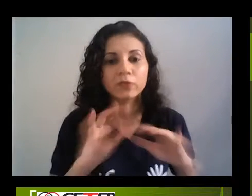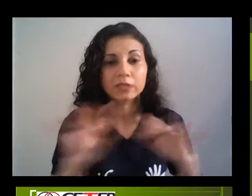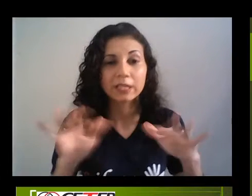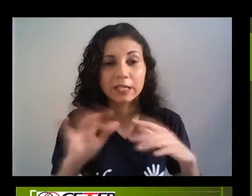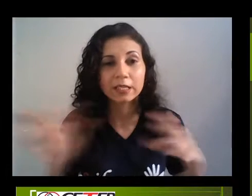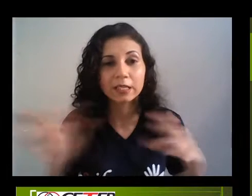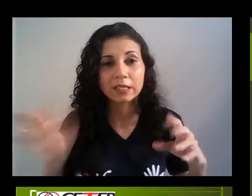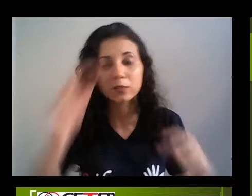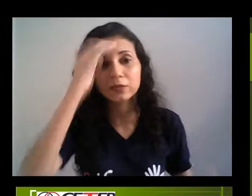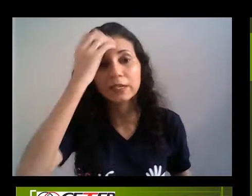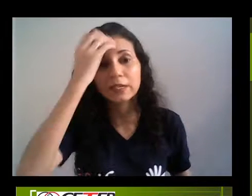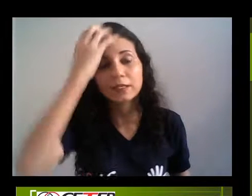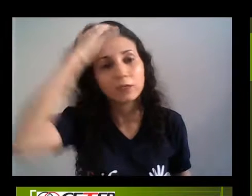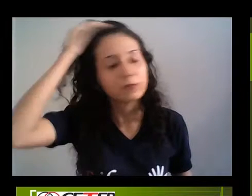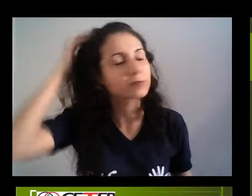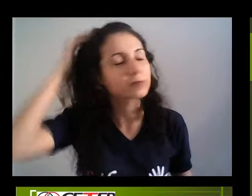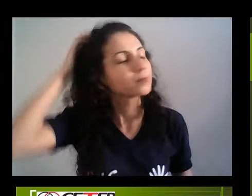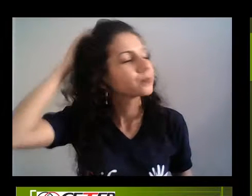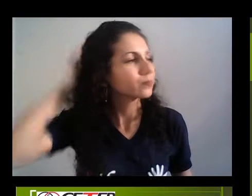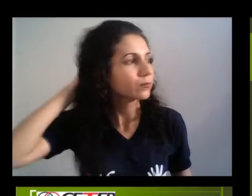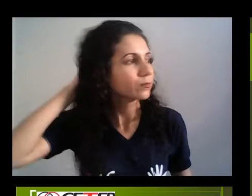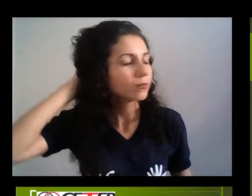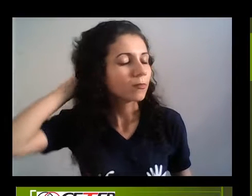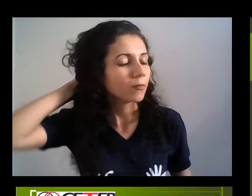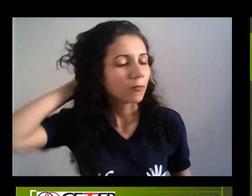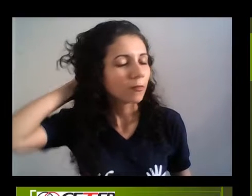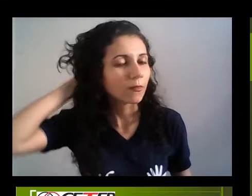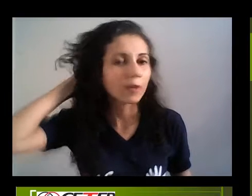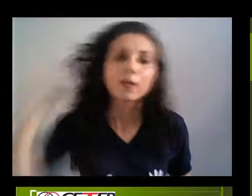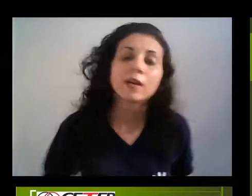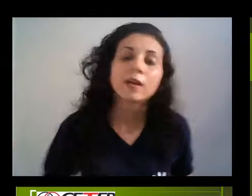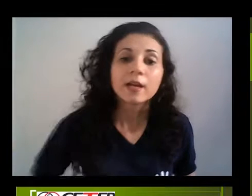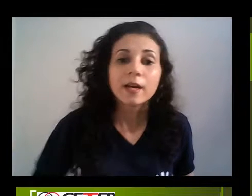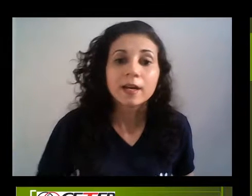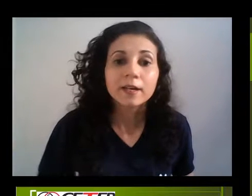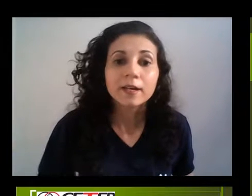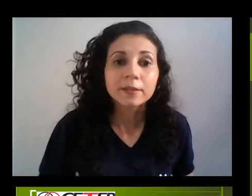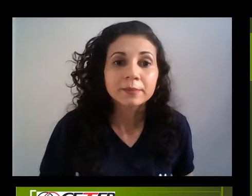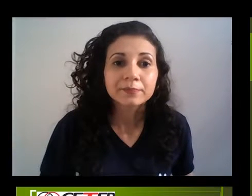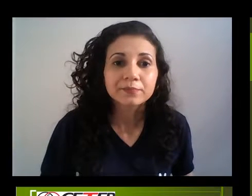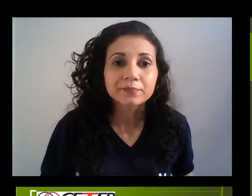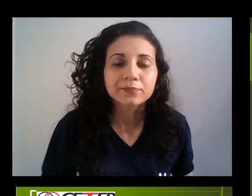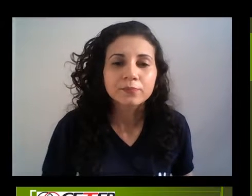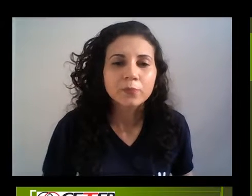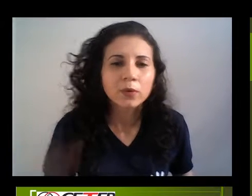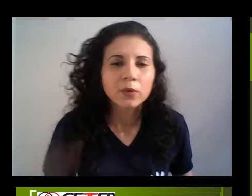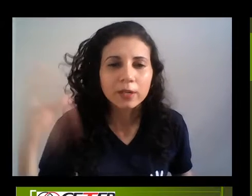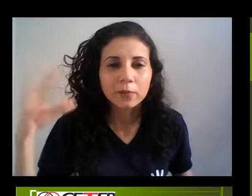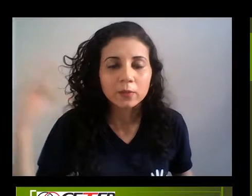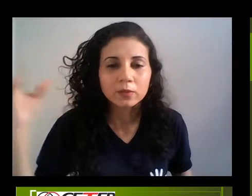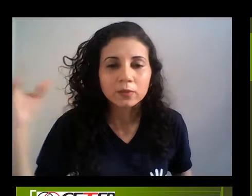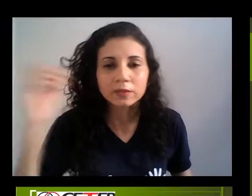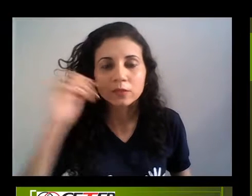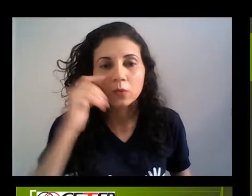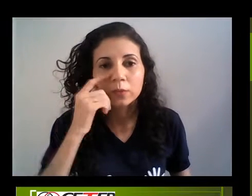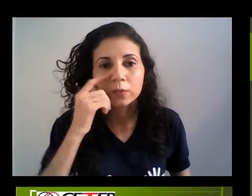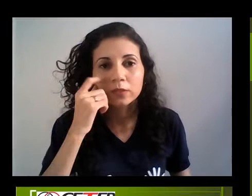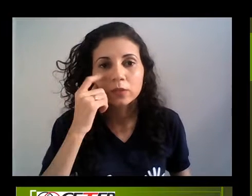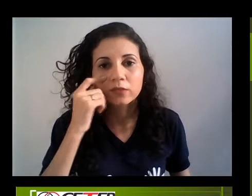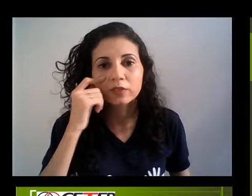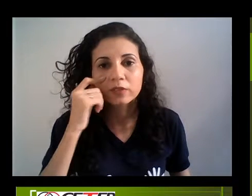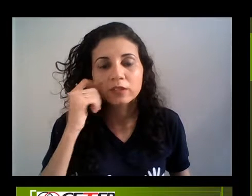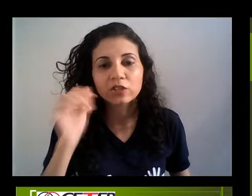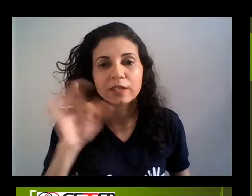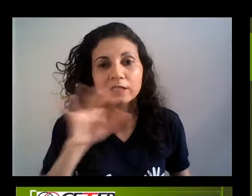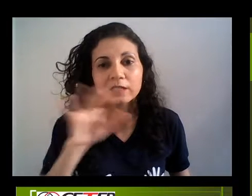você cria ali os sinais. é um programa, alguma coisa assim no computador